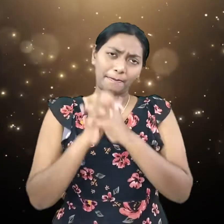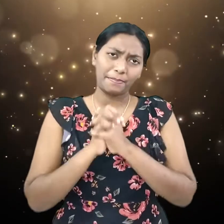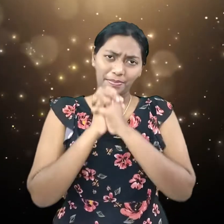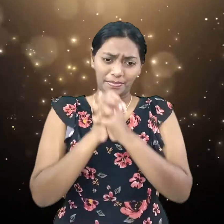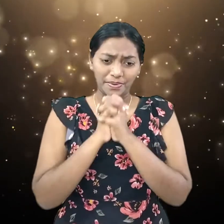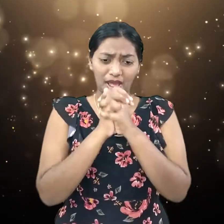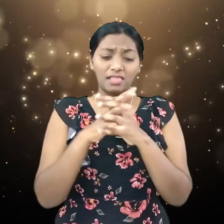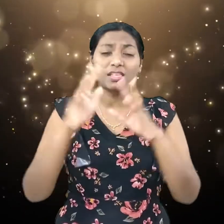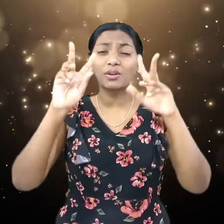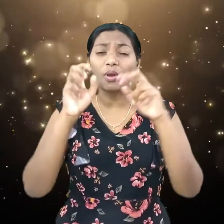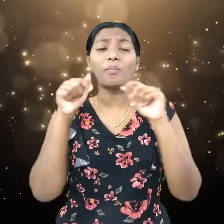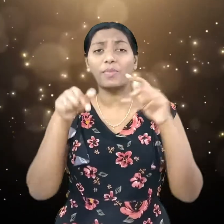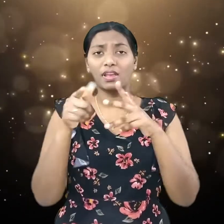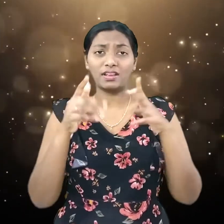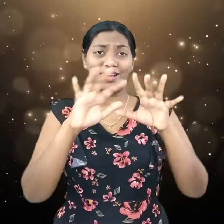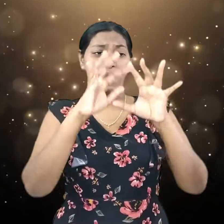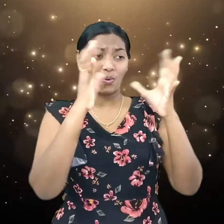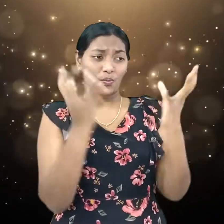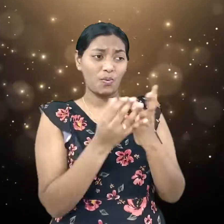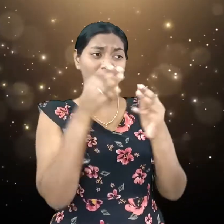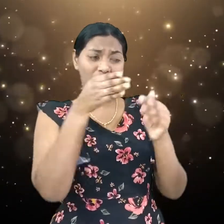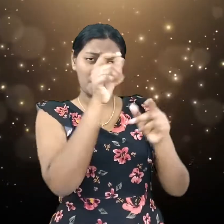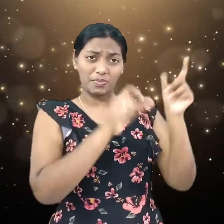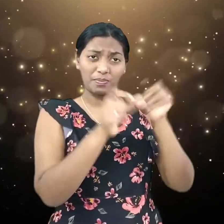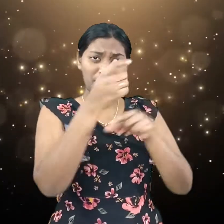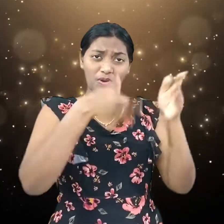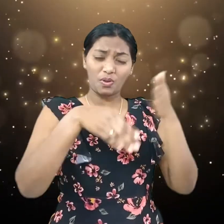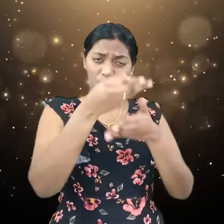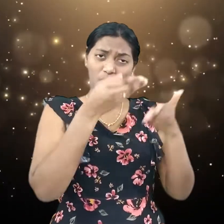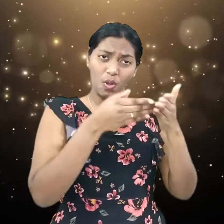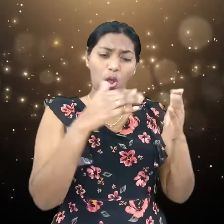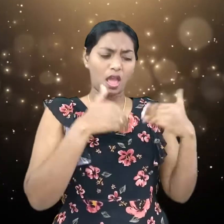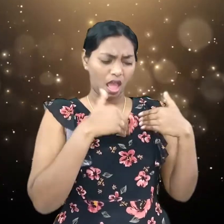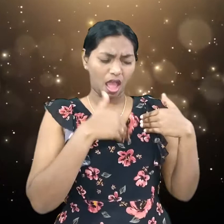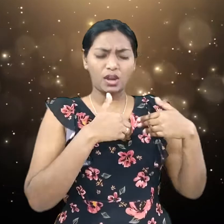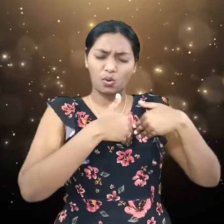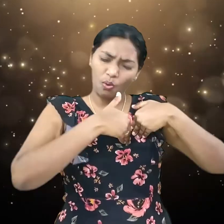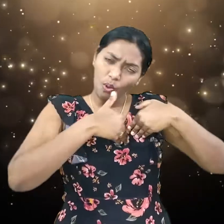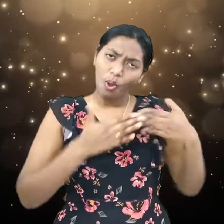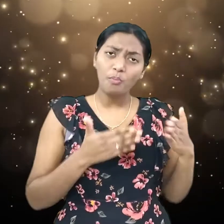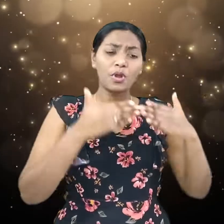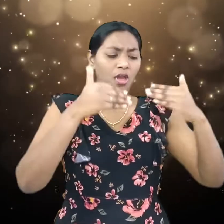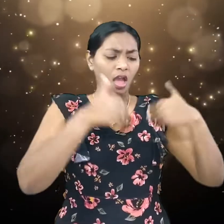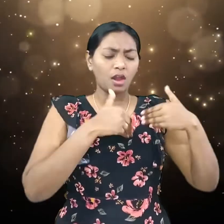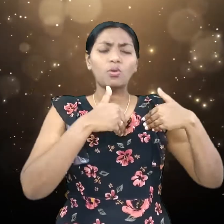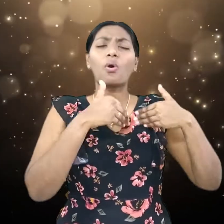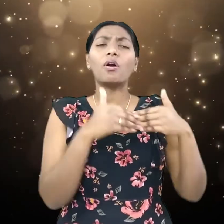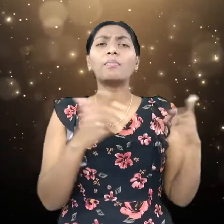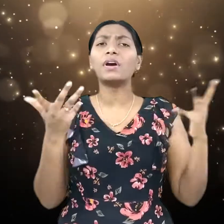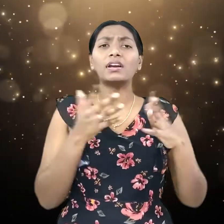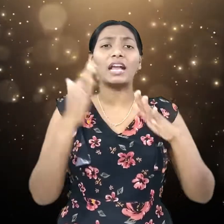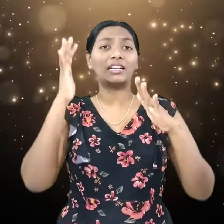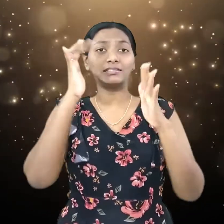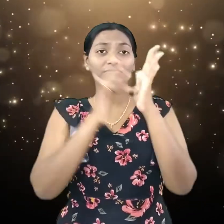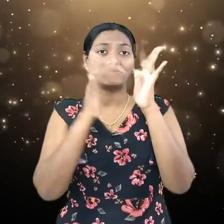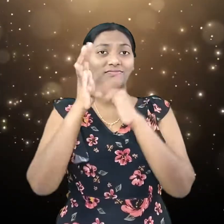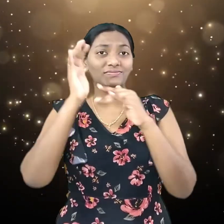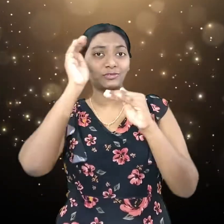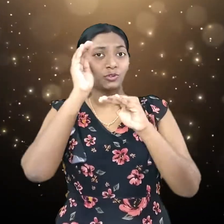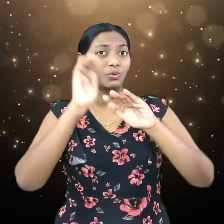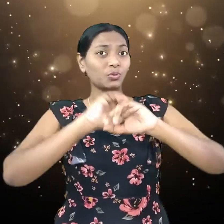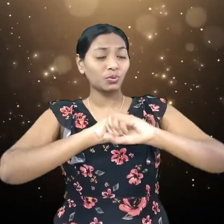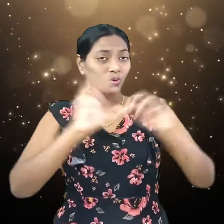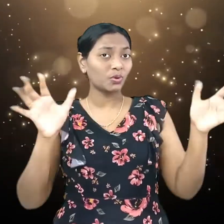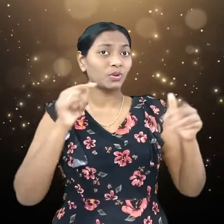के सारे विश्व के लिए कि उनके हृदय खुले होंगे सुसमाचार को ग्रहण करने के लिए यीशु मसीह के नाम में। प्रार्थना कीजिए